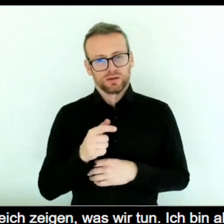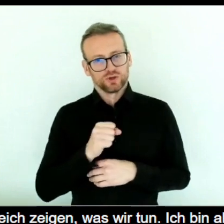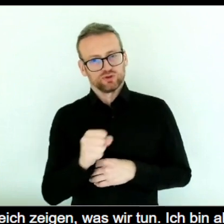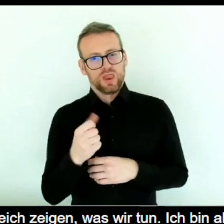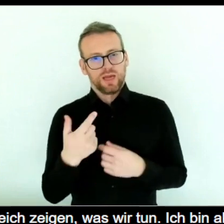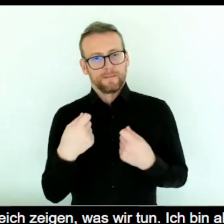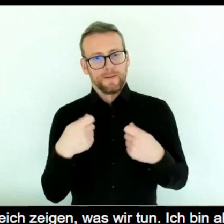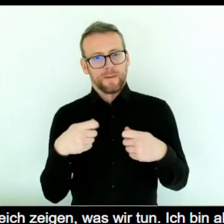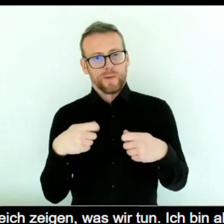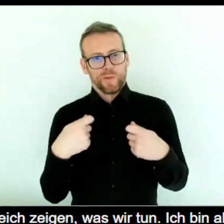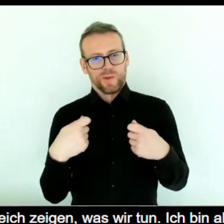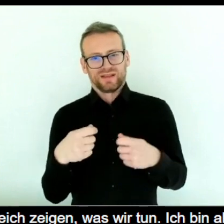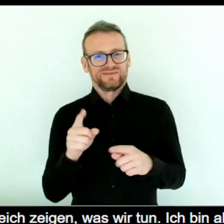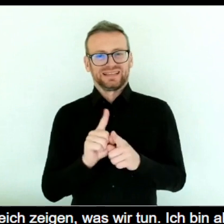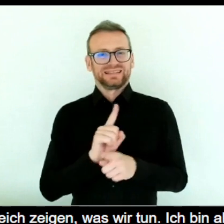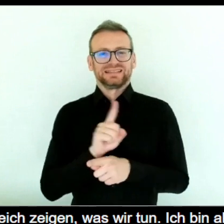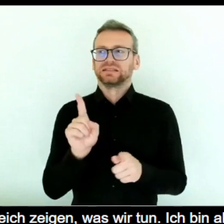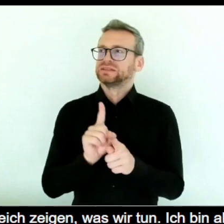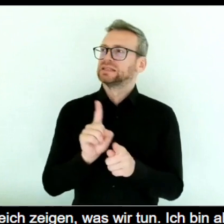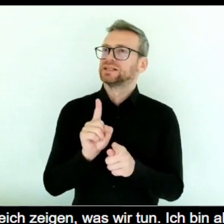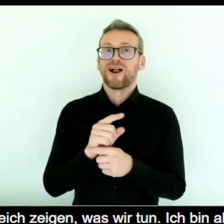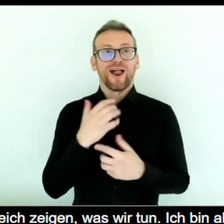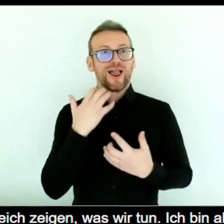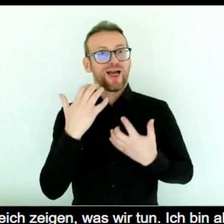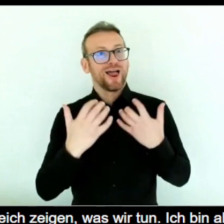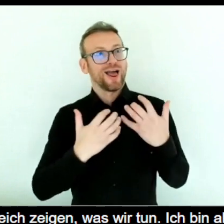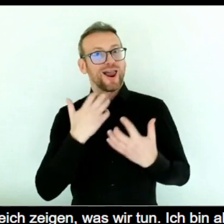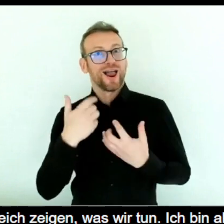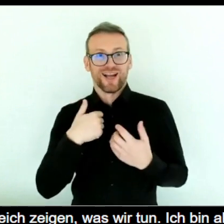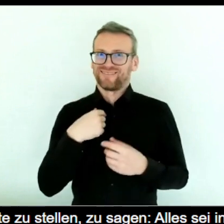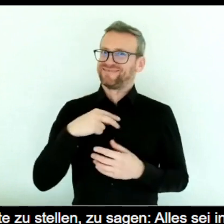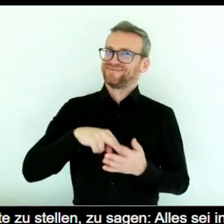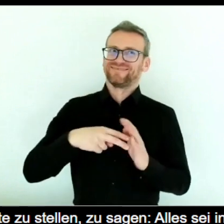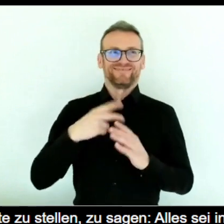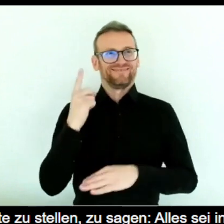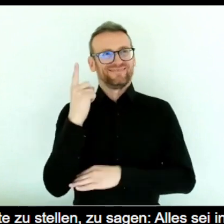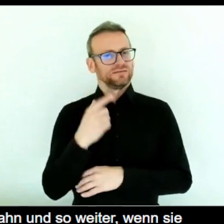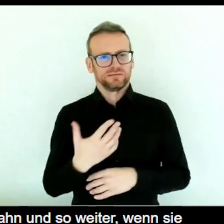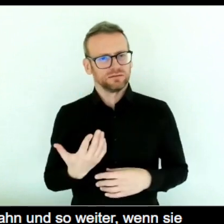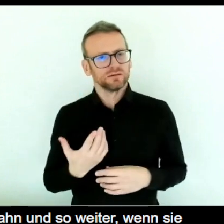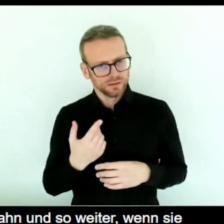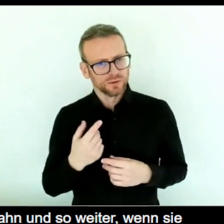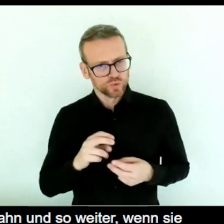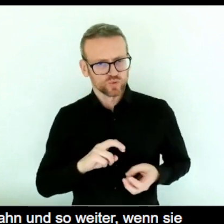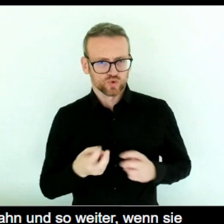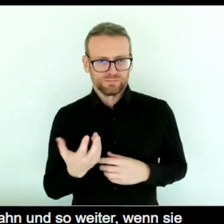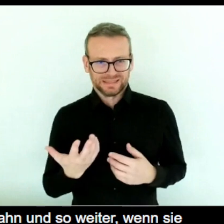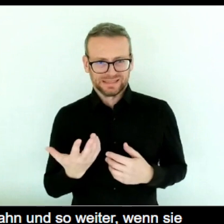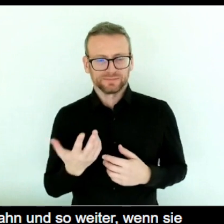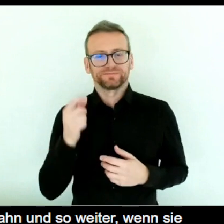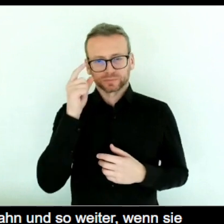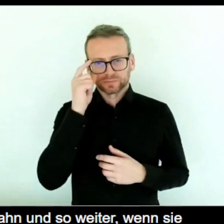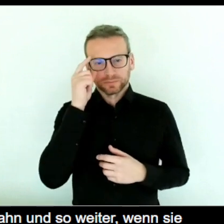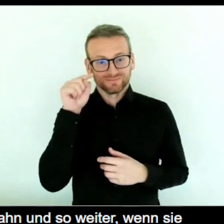Und wir haben als einziges Bundesland ein Mobilfunkförderprogramm mit 130 Millionen Euro, wo wir